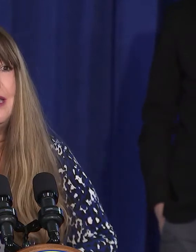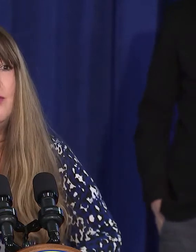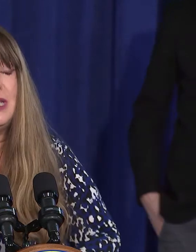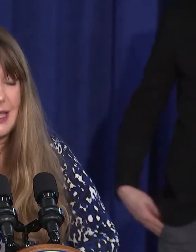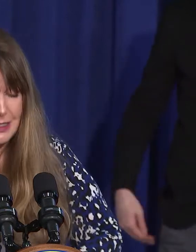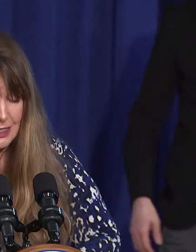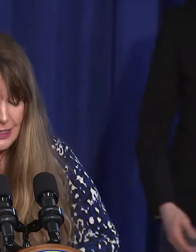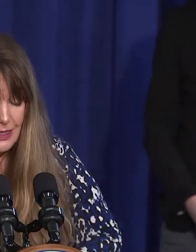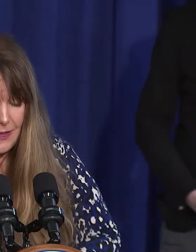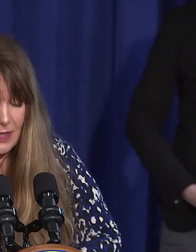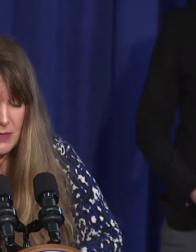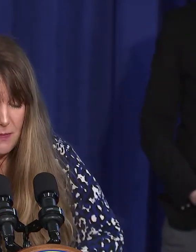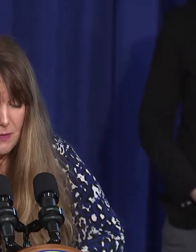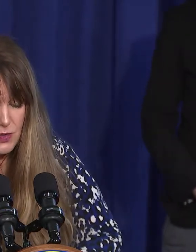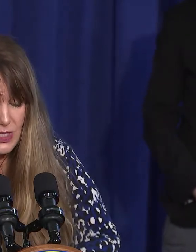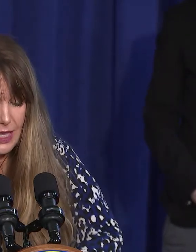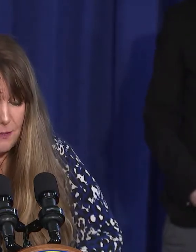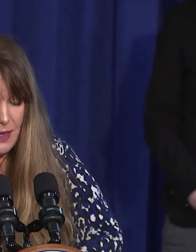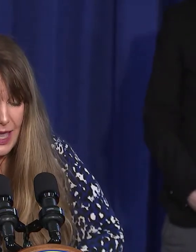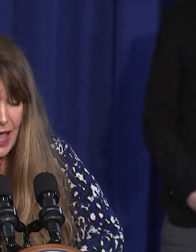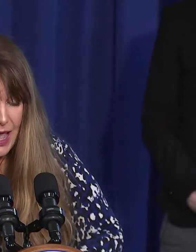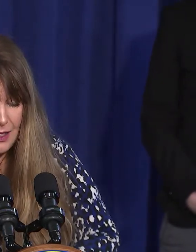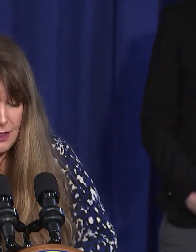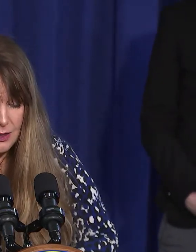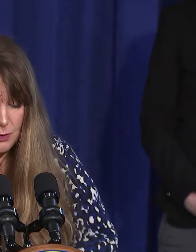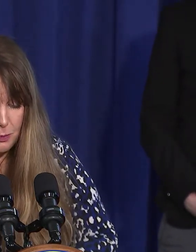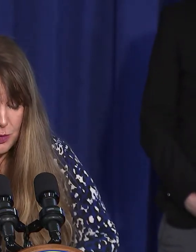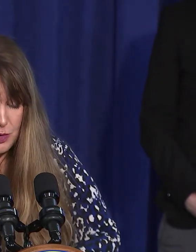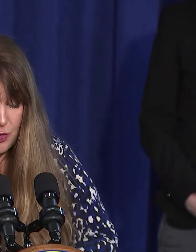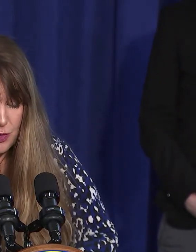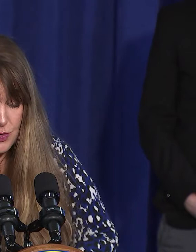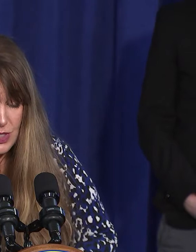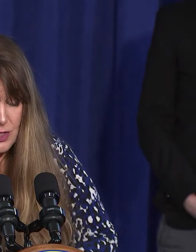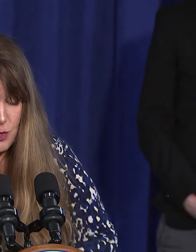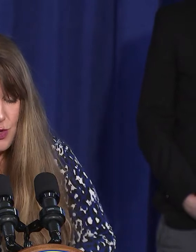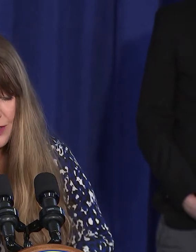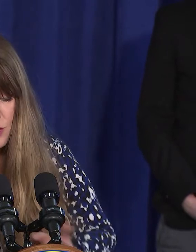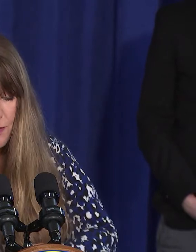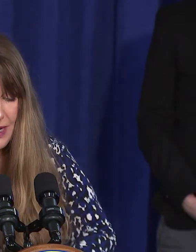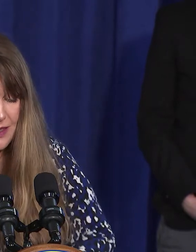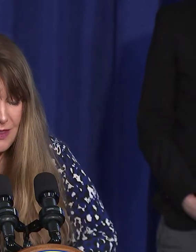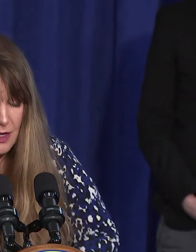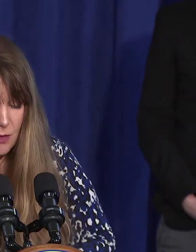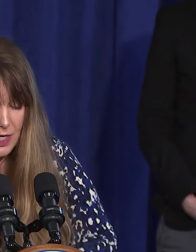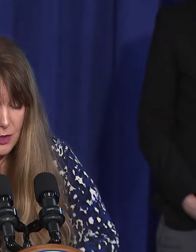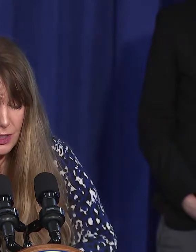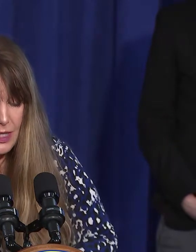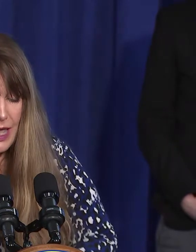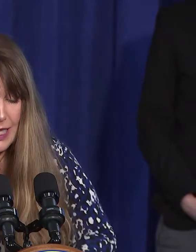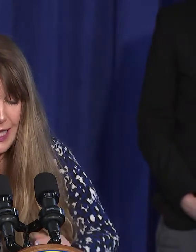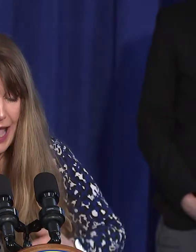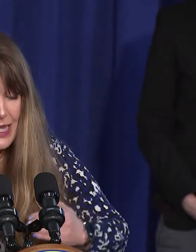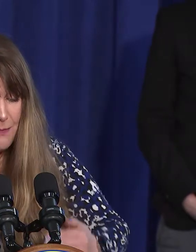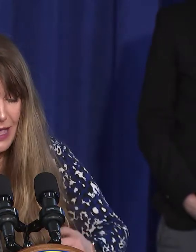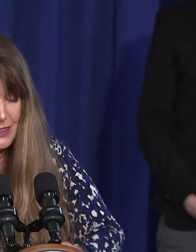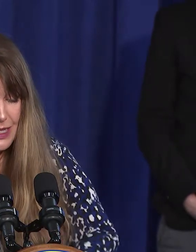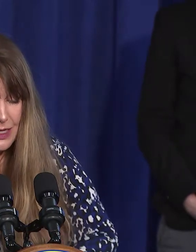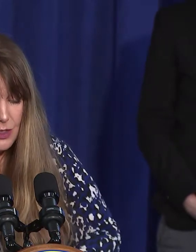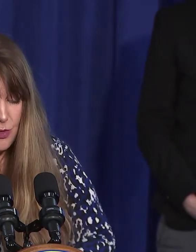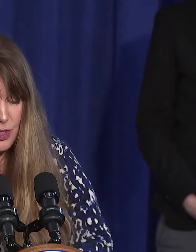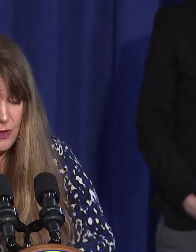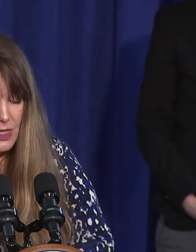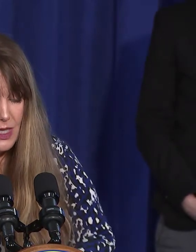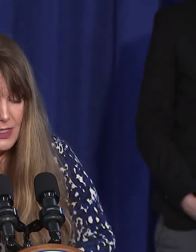la variante dominante. También vemos que el BA.2, que es una subvariante del Omicron, gana